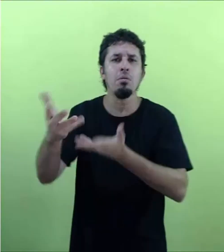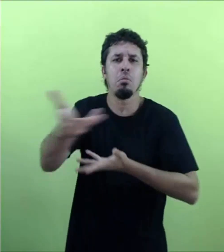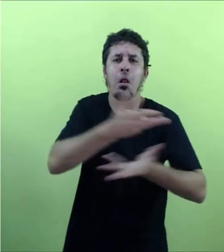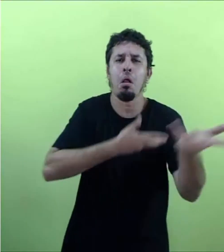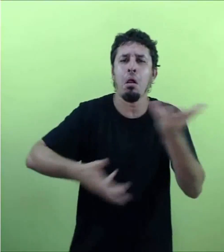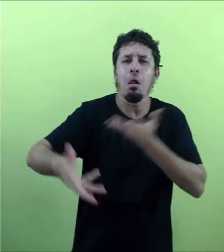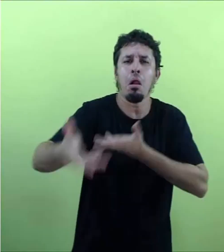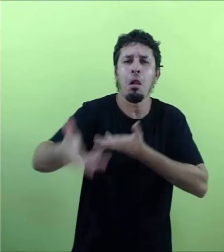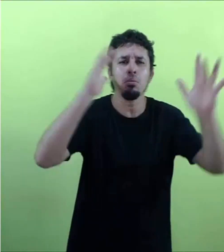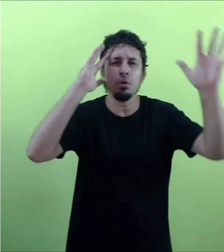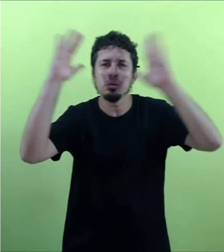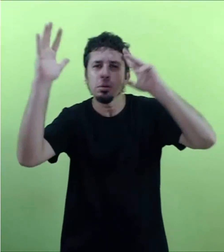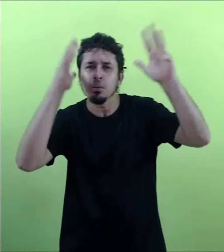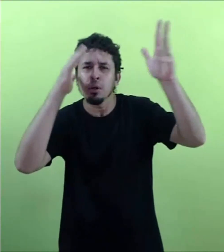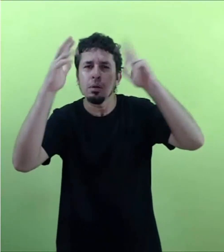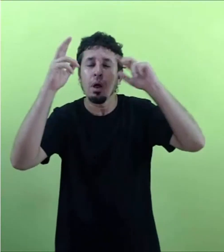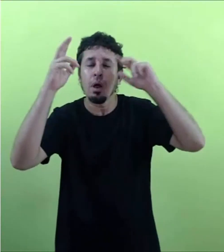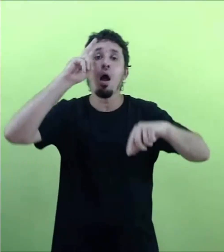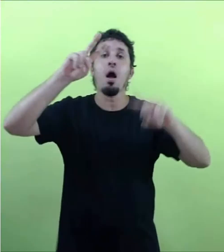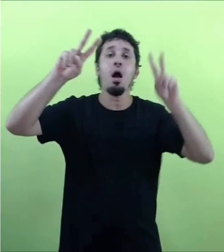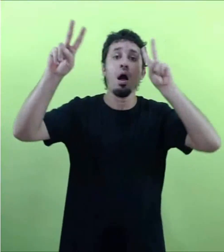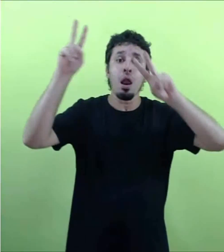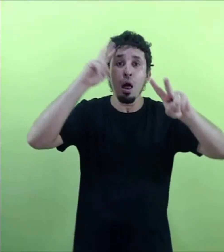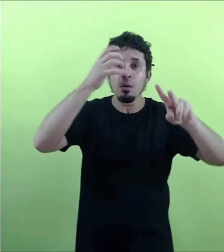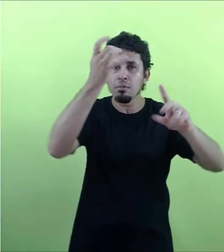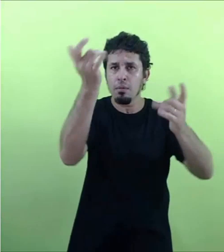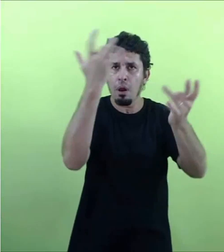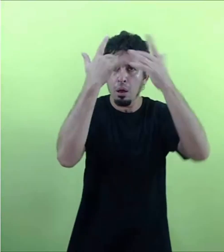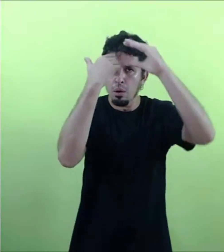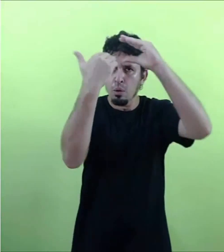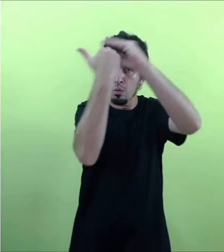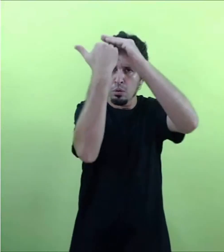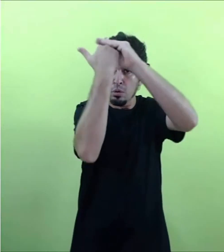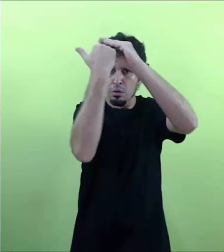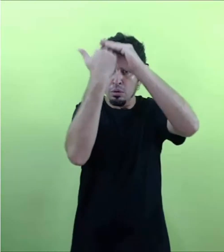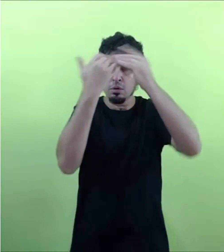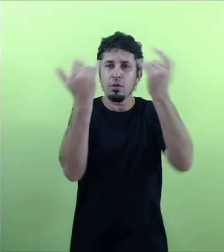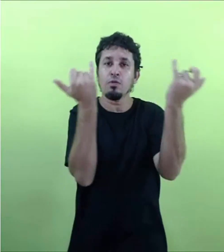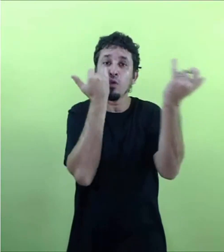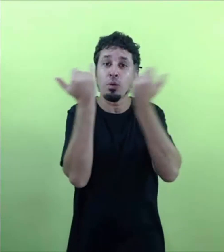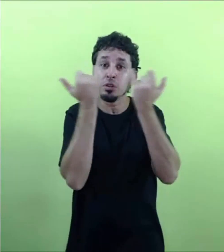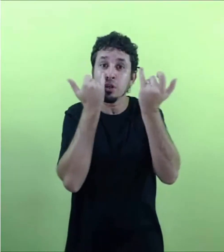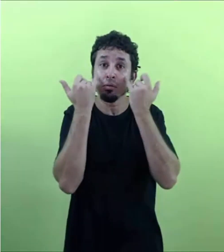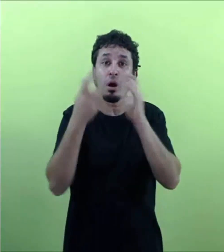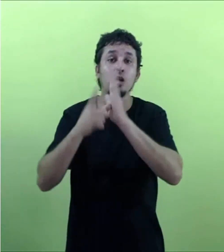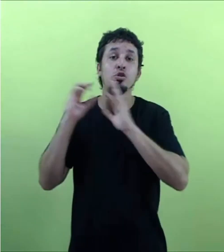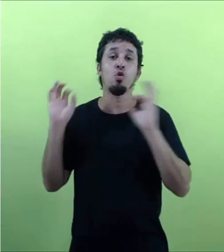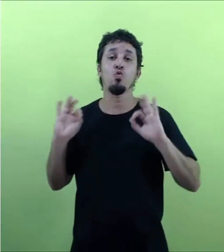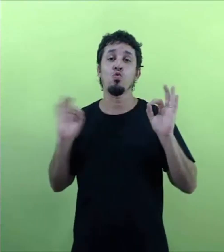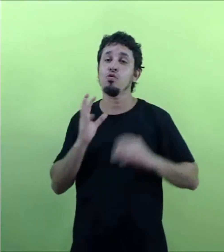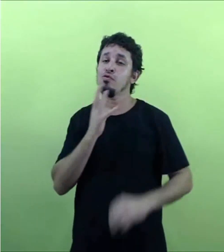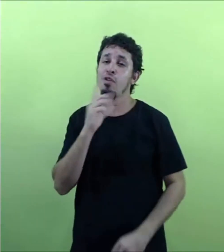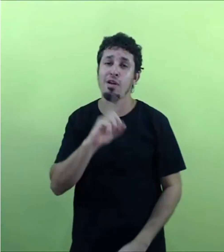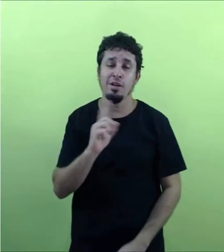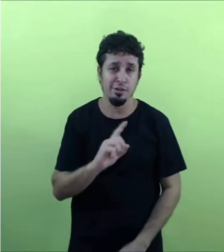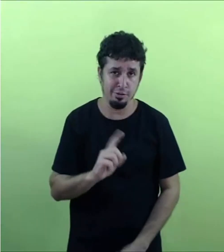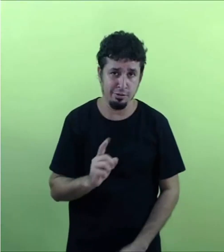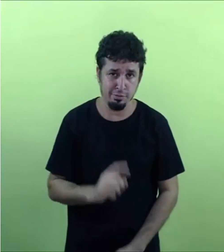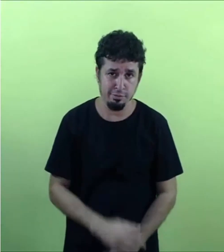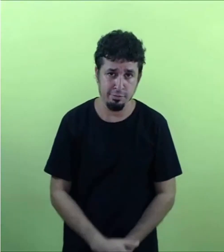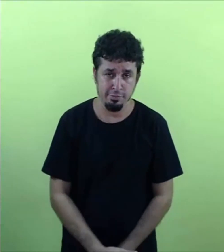sinais interagir, levar seu pensamento, guardar suas memórias, acessar informações até